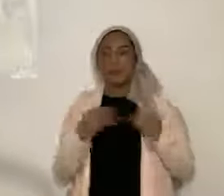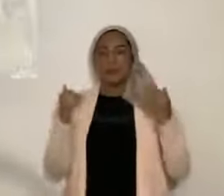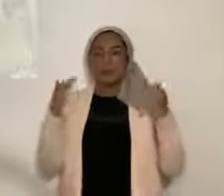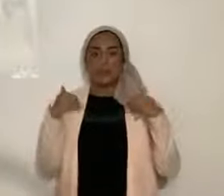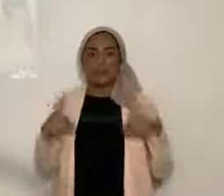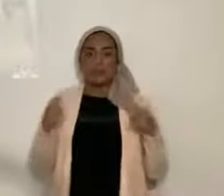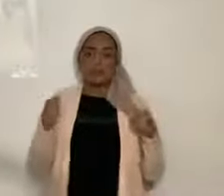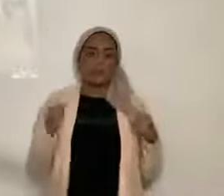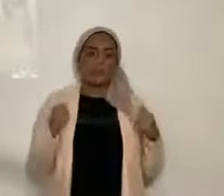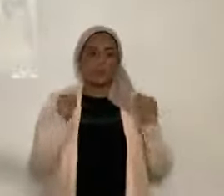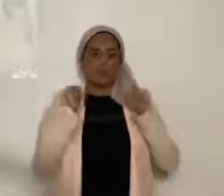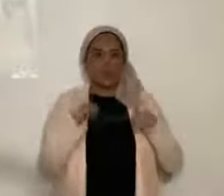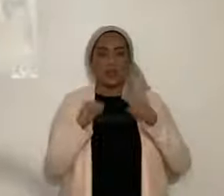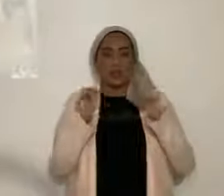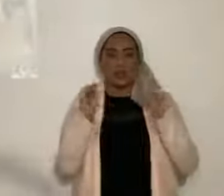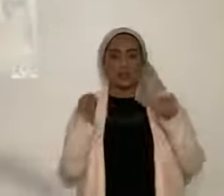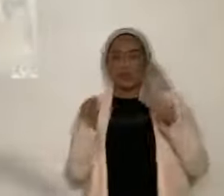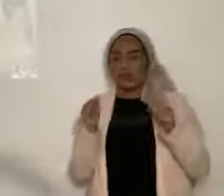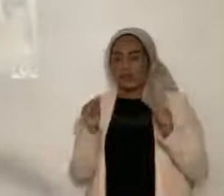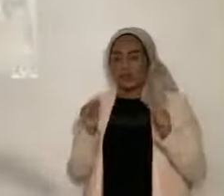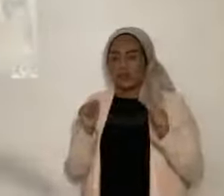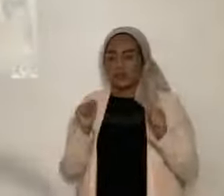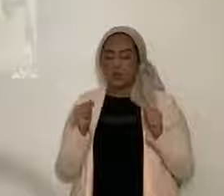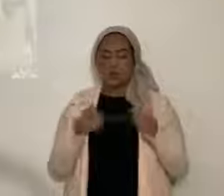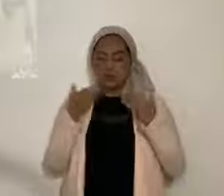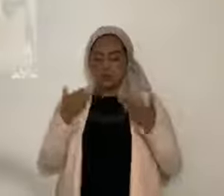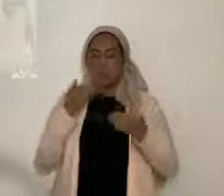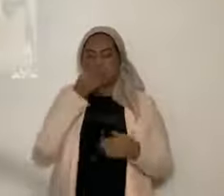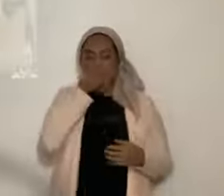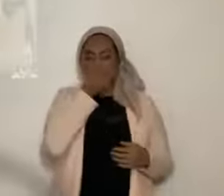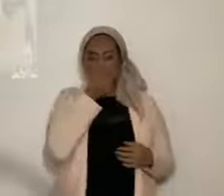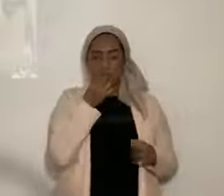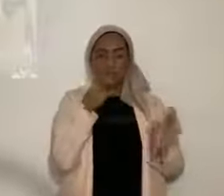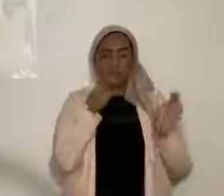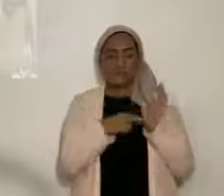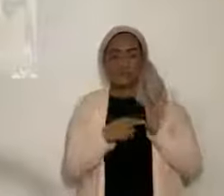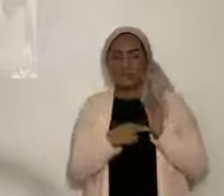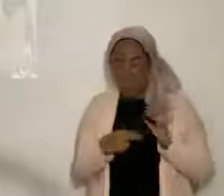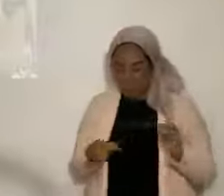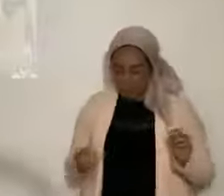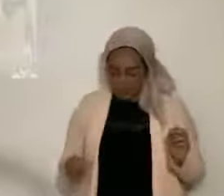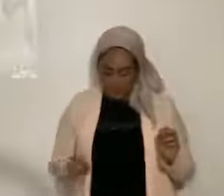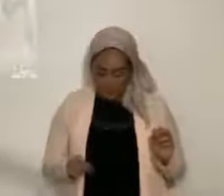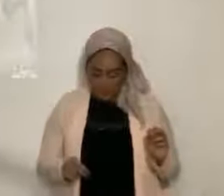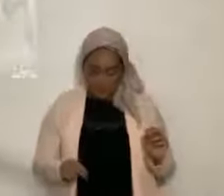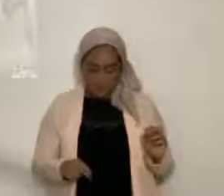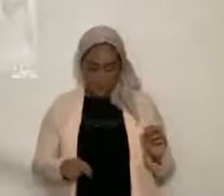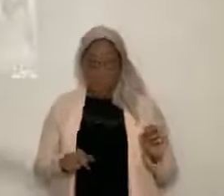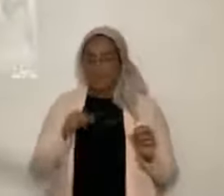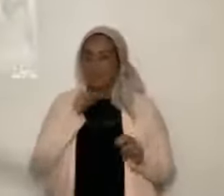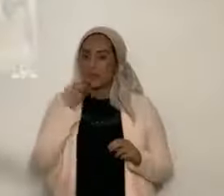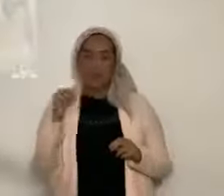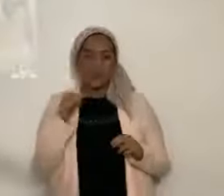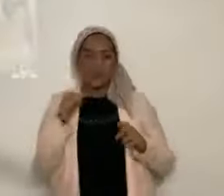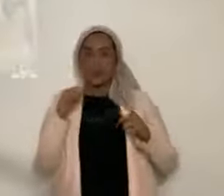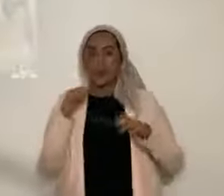Ahora, pueden poner esto, se los voy a dictar, anótelo. Ni por